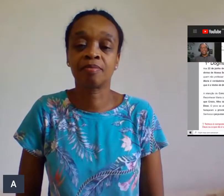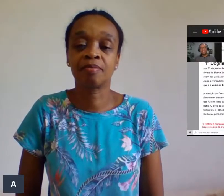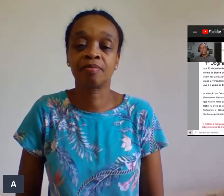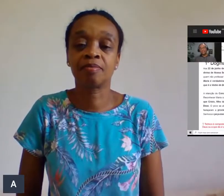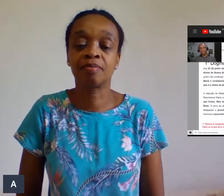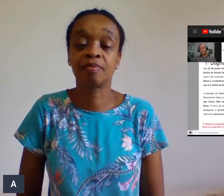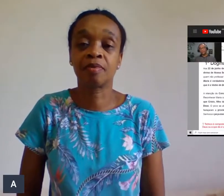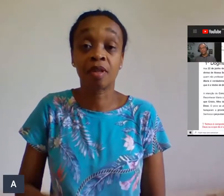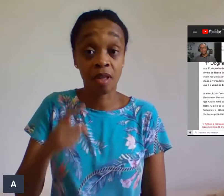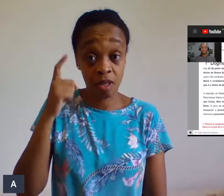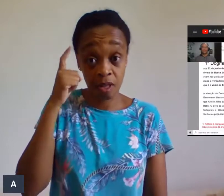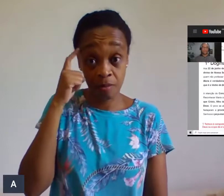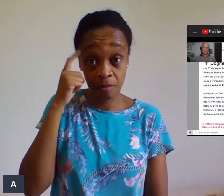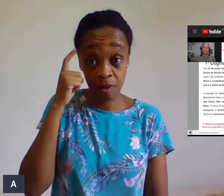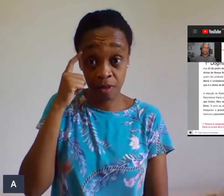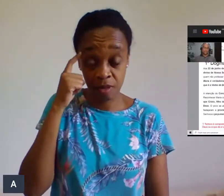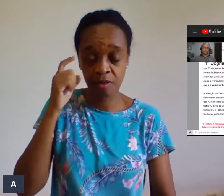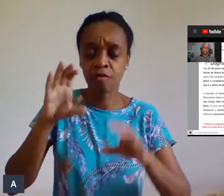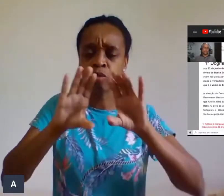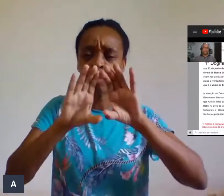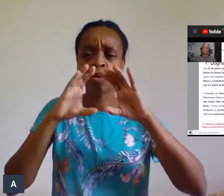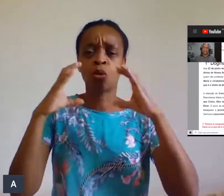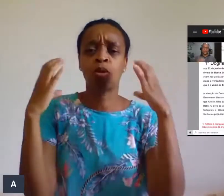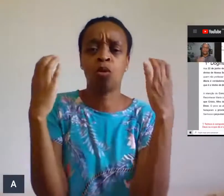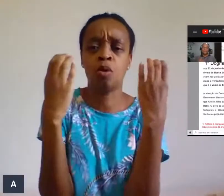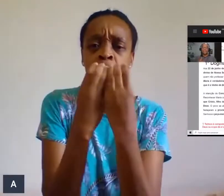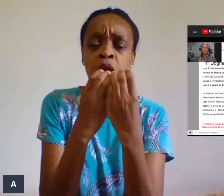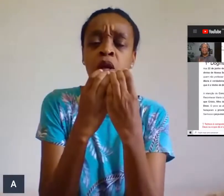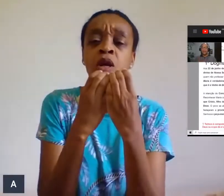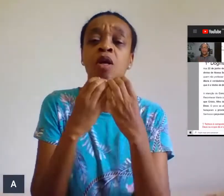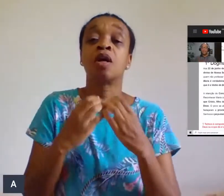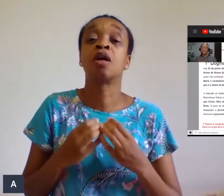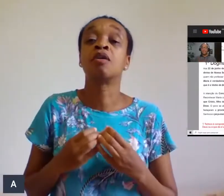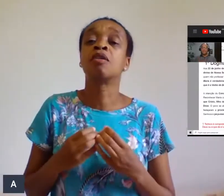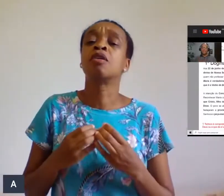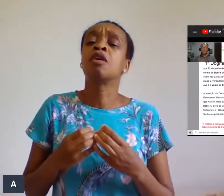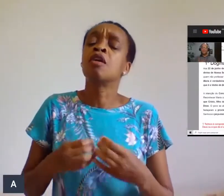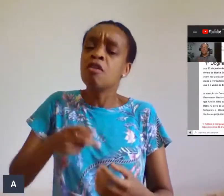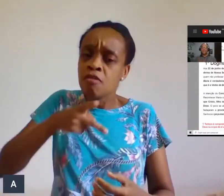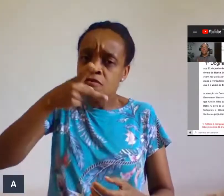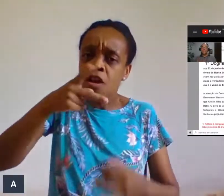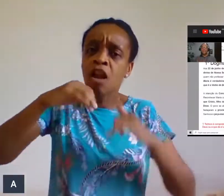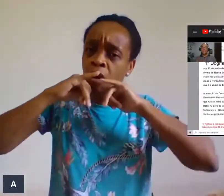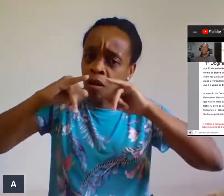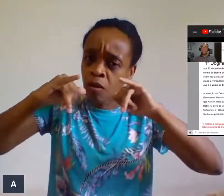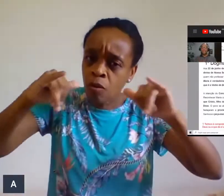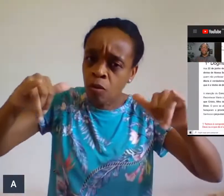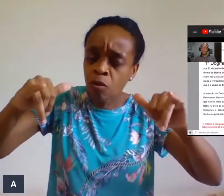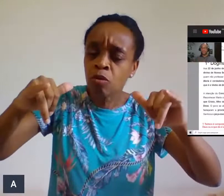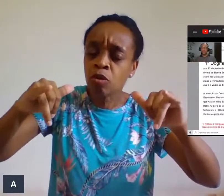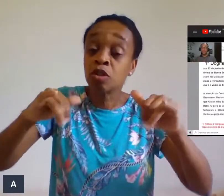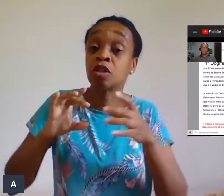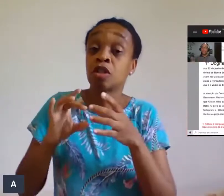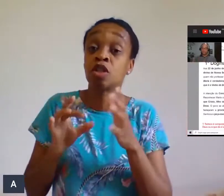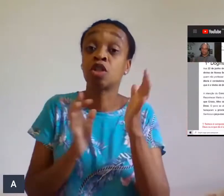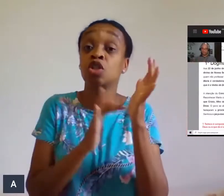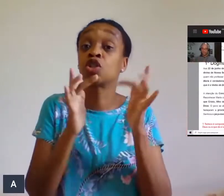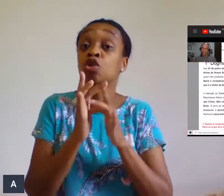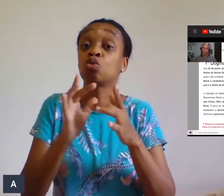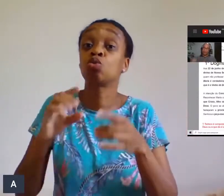A intenção do concílio de Éfeso é afirmar a unidade da pessoa de Cristo.